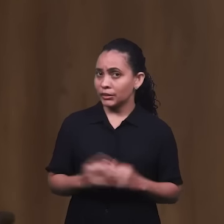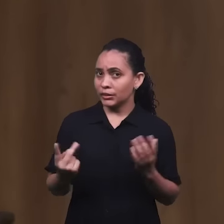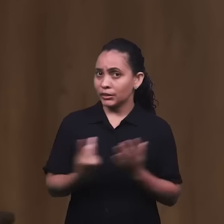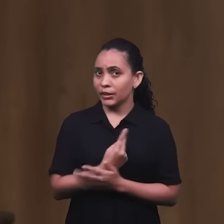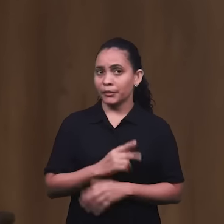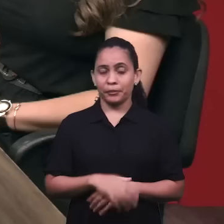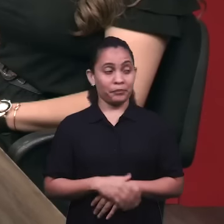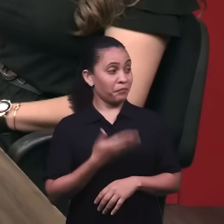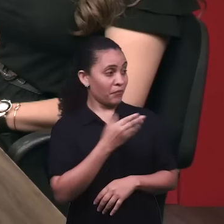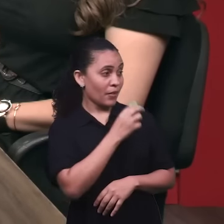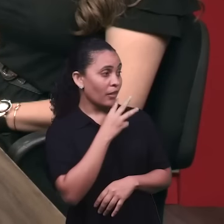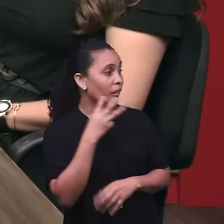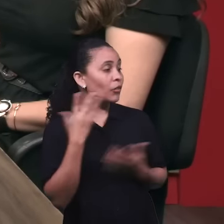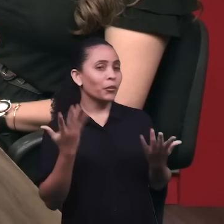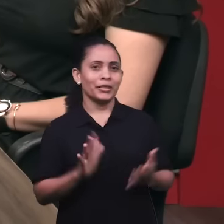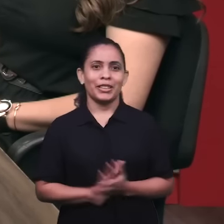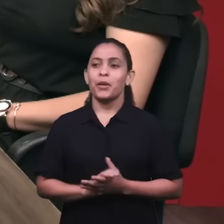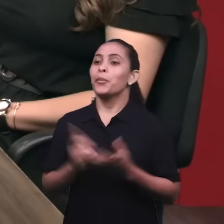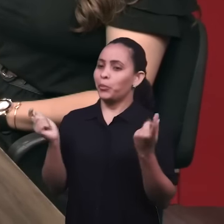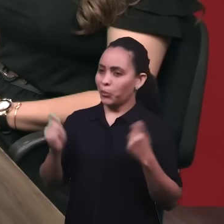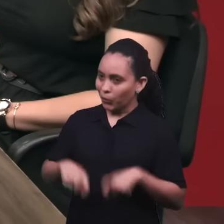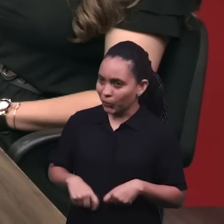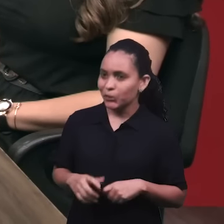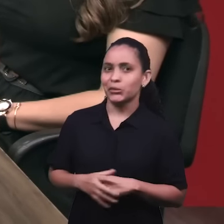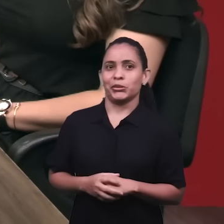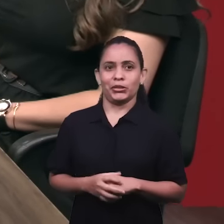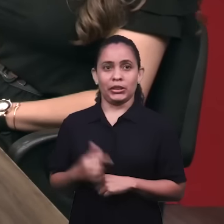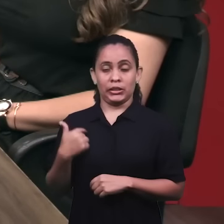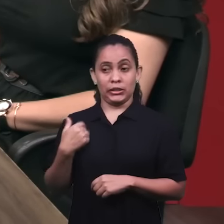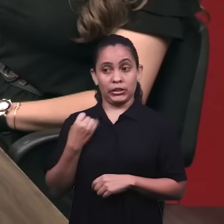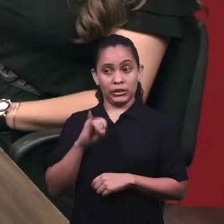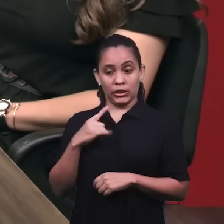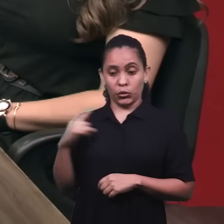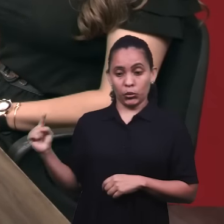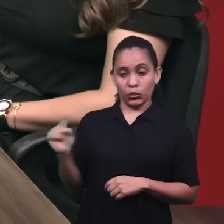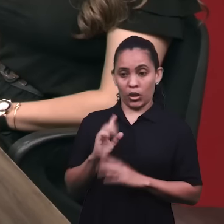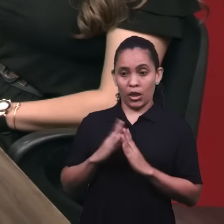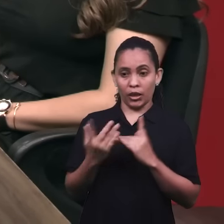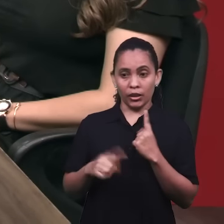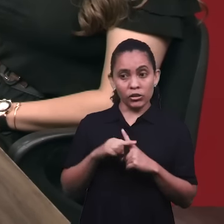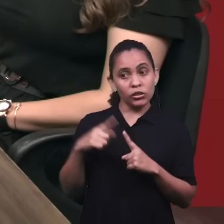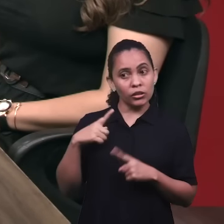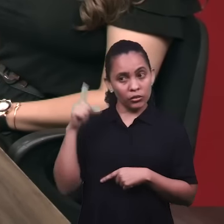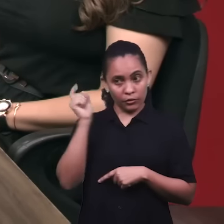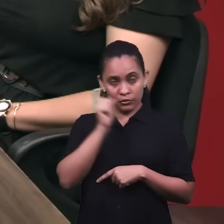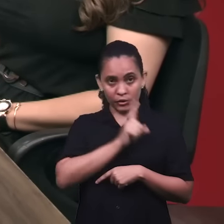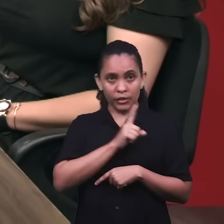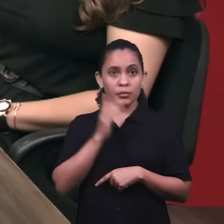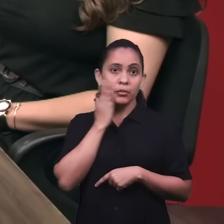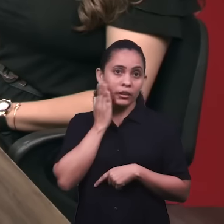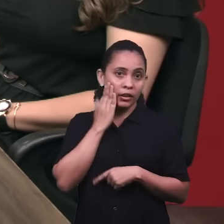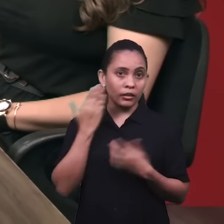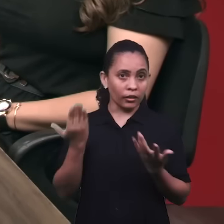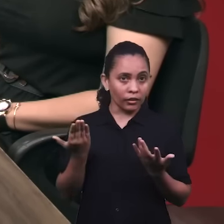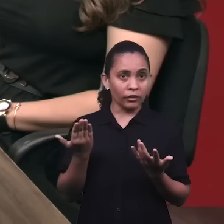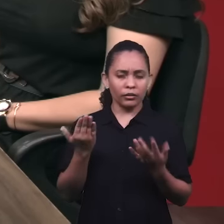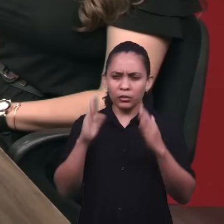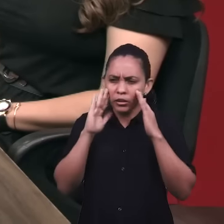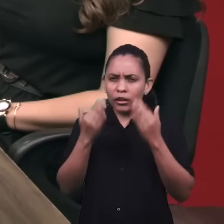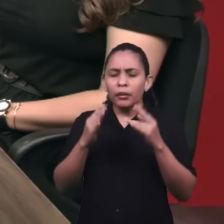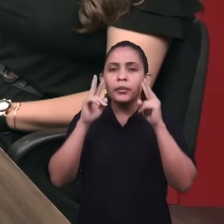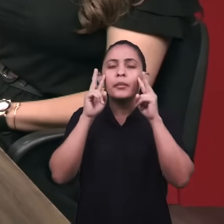Inês, o que você acha? Não só pode, como deve. Né? Se eu estou na igreja e o surdo tem dificuldade até para